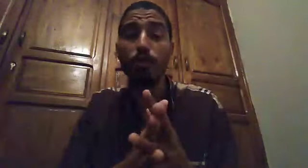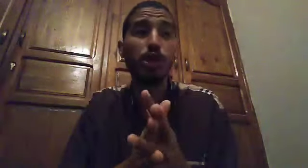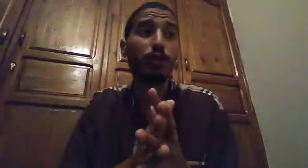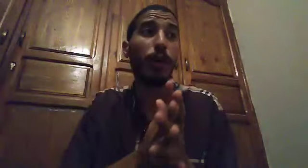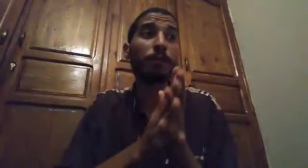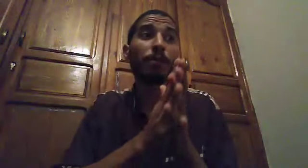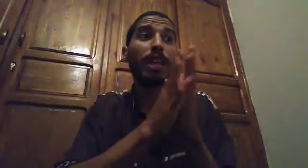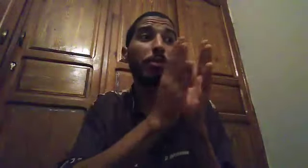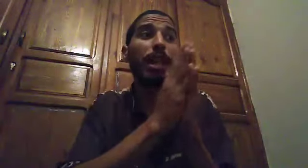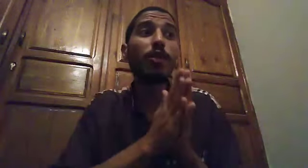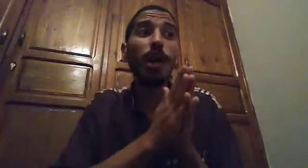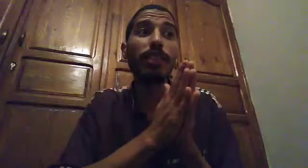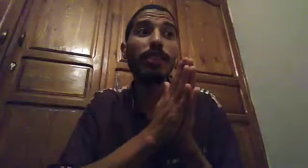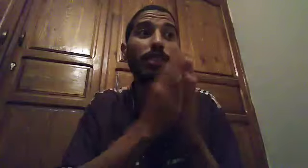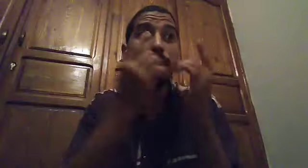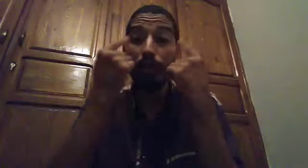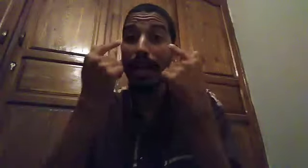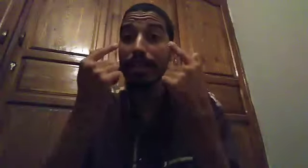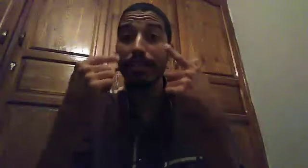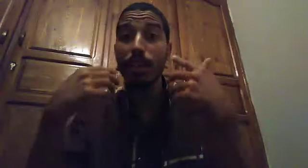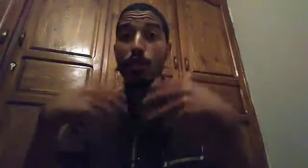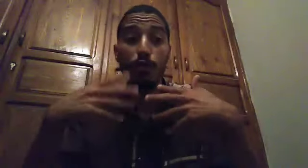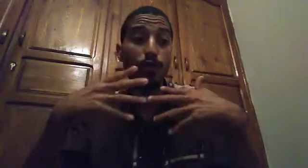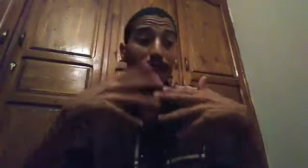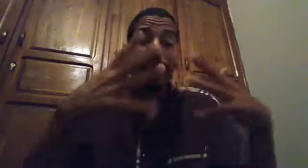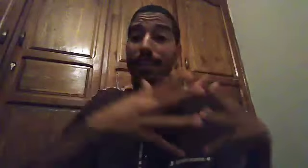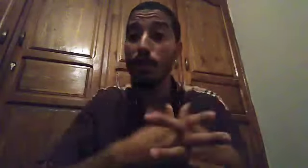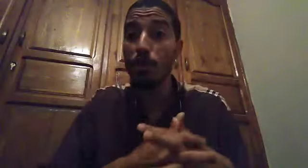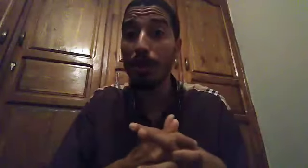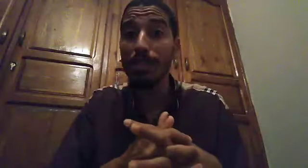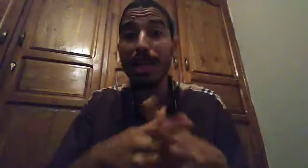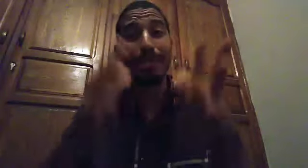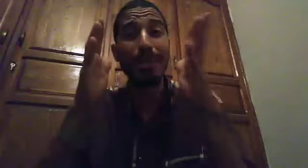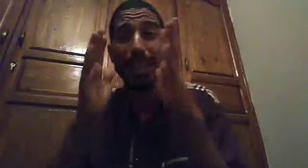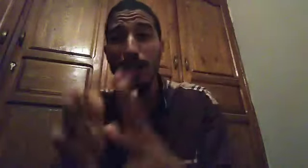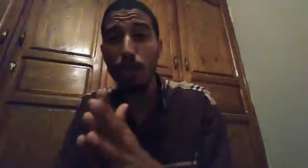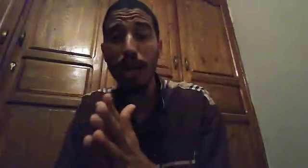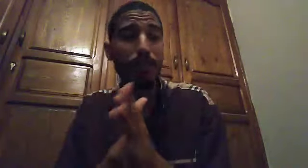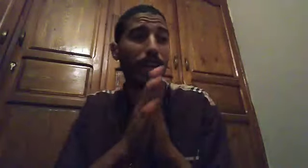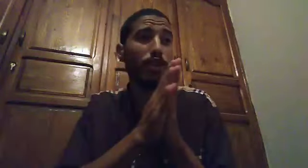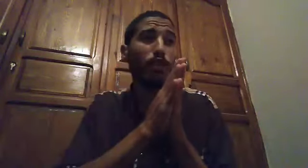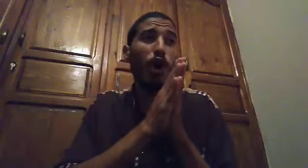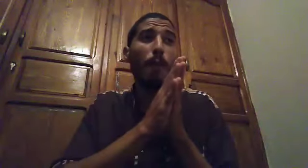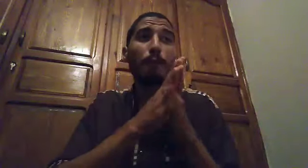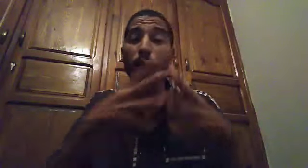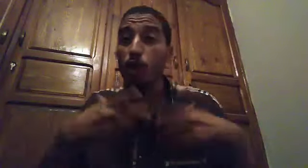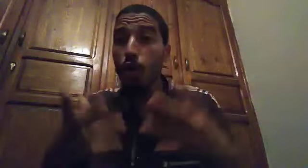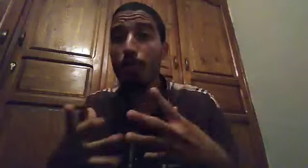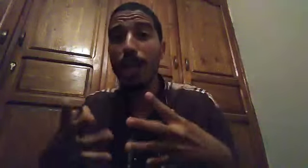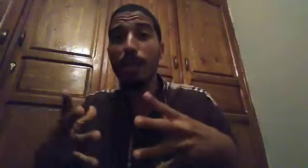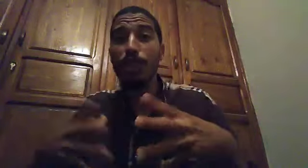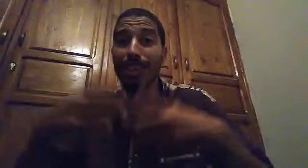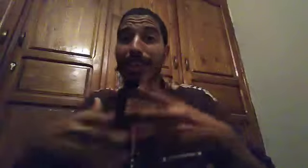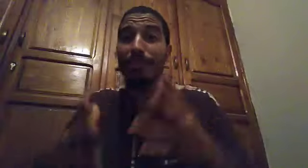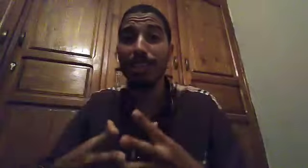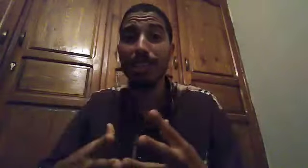كيفوش، فكيبان لك واحد في العينين ديالو في الطريقه ديالو اللي ما كيفاش لعب، كيبان لك انه خايف، انه مرعوب من انه يتكرر نفس